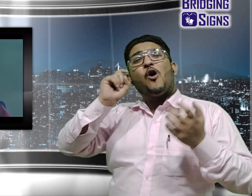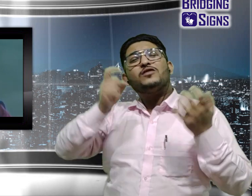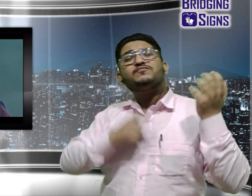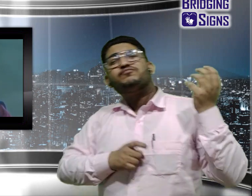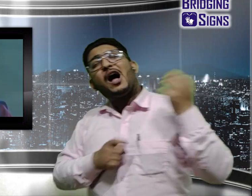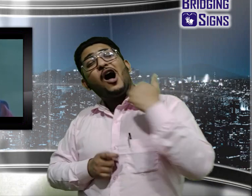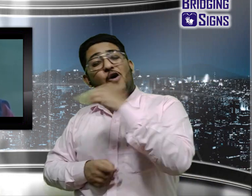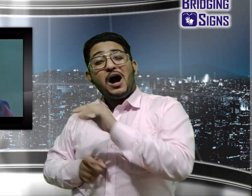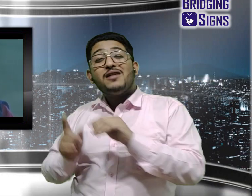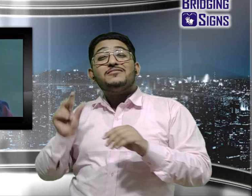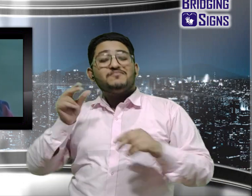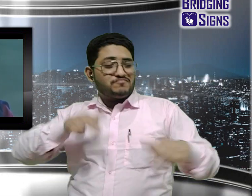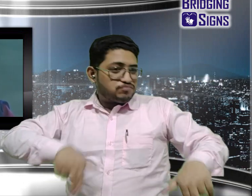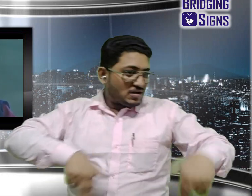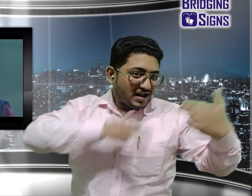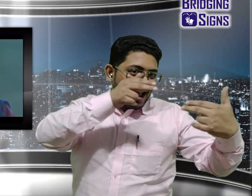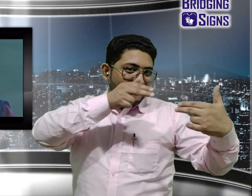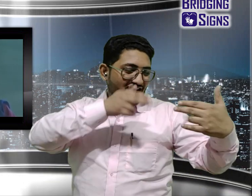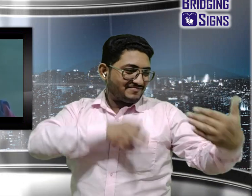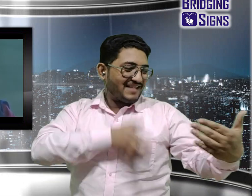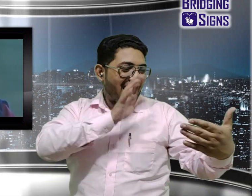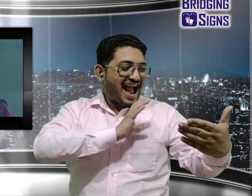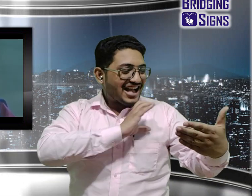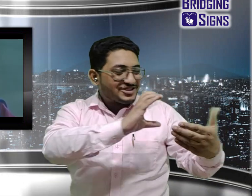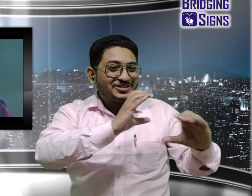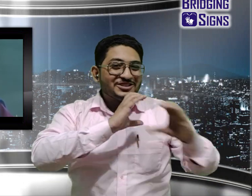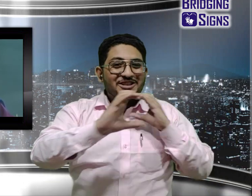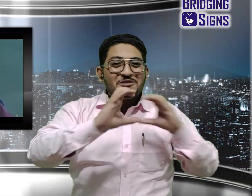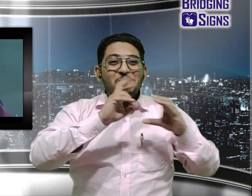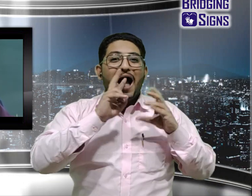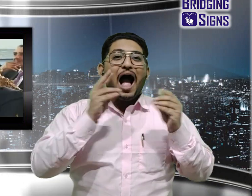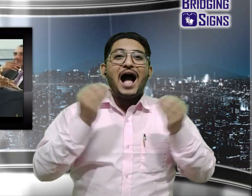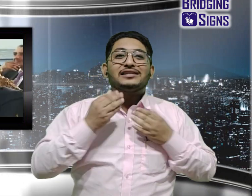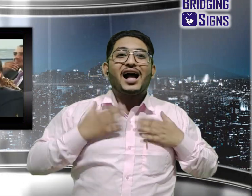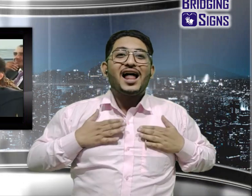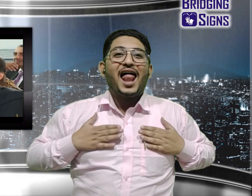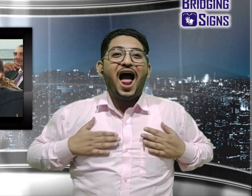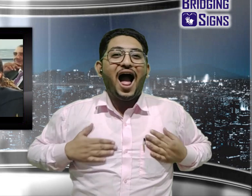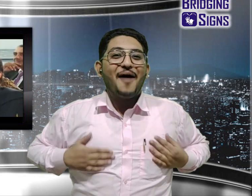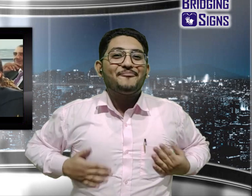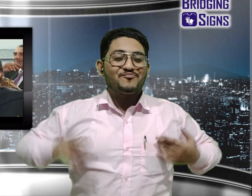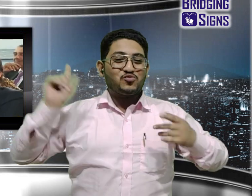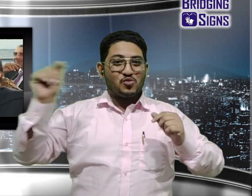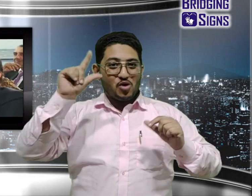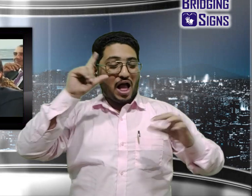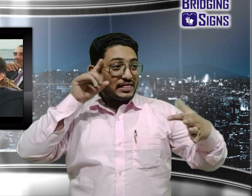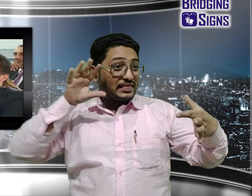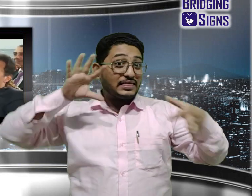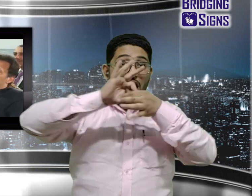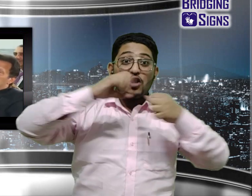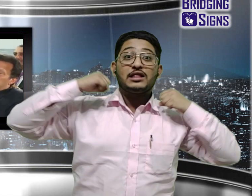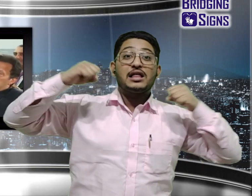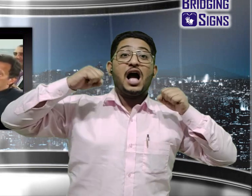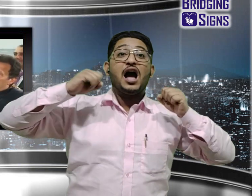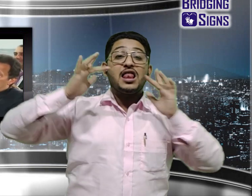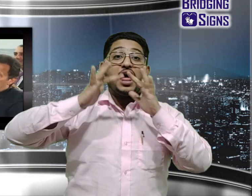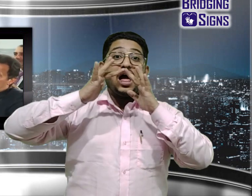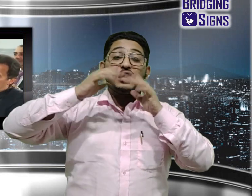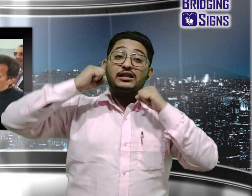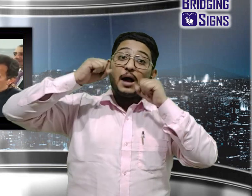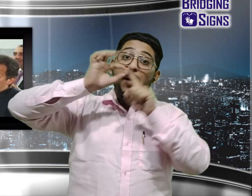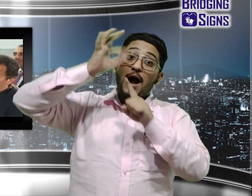मर्जी स्टेट में हैं, कि वो वीडियो कॉल जब करे तो वो क्लियरली उनसे बात कर सके, उनकी एक्सेस और कनेक्टिविटी स्ट्रांग हो।